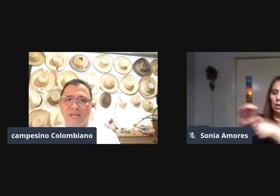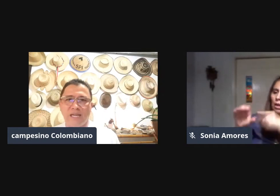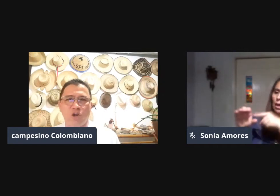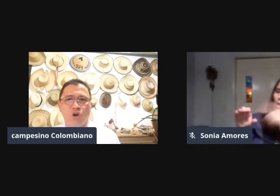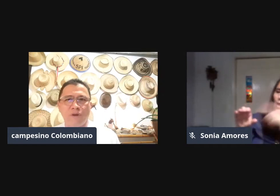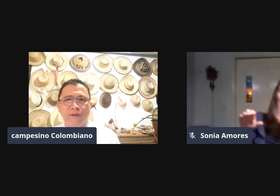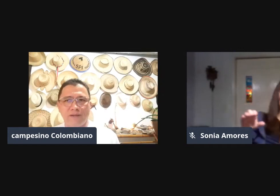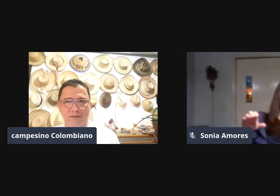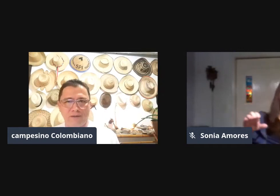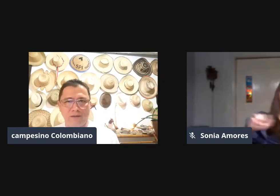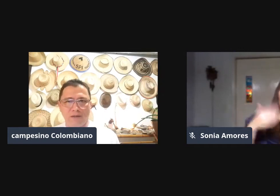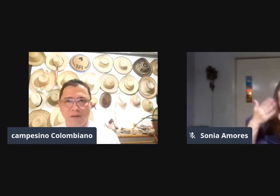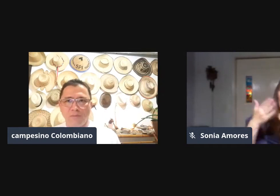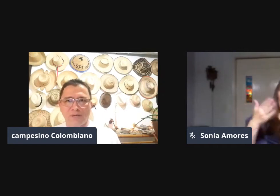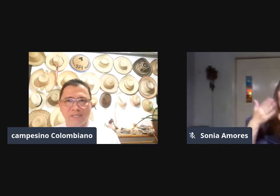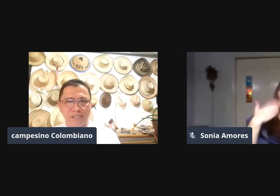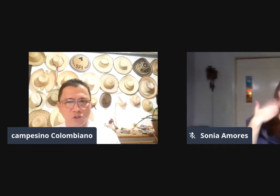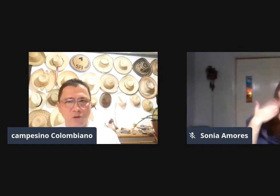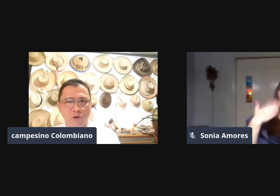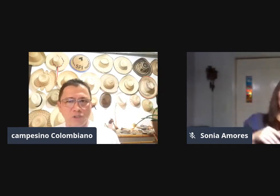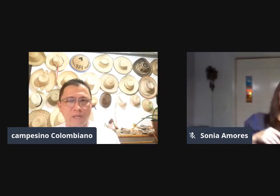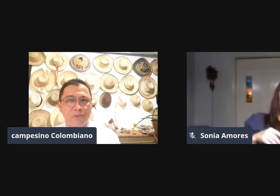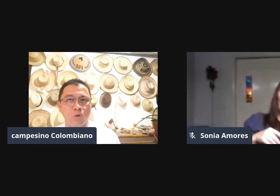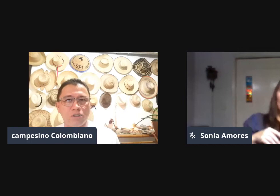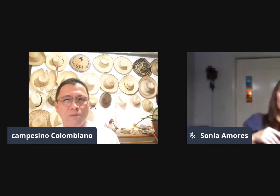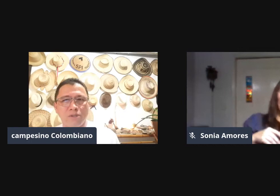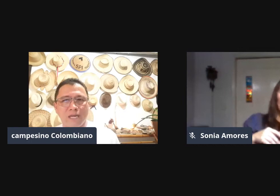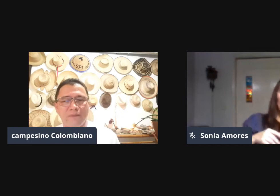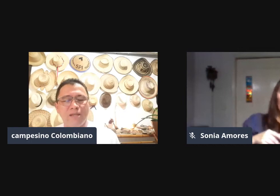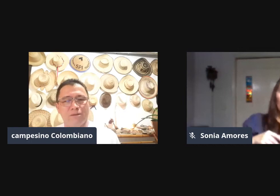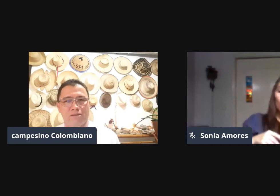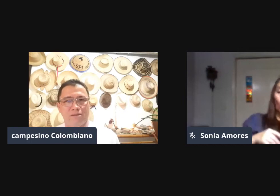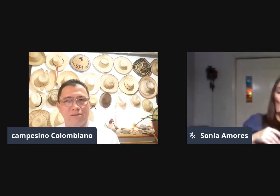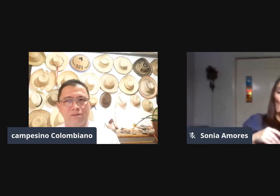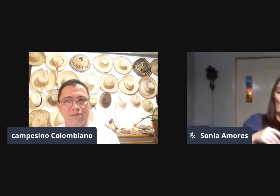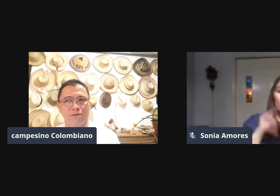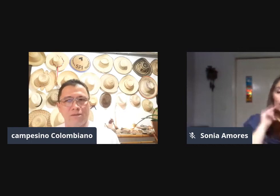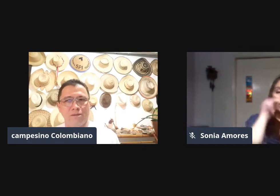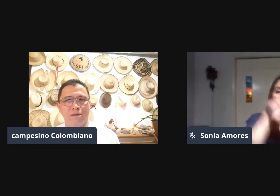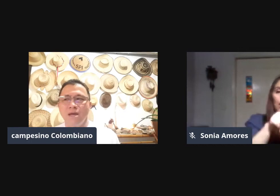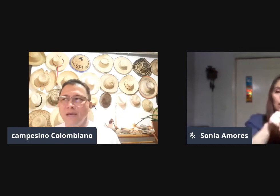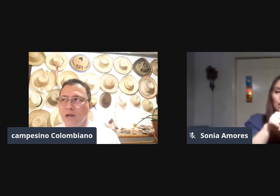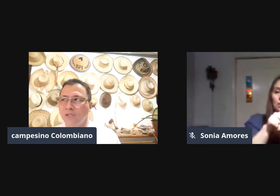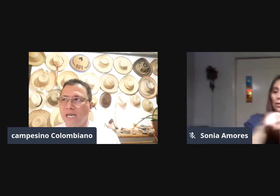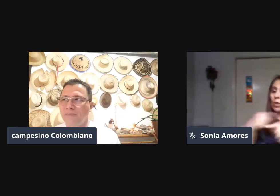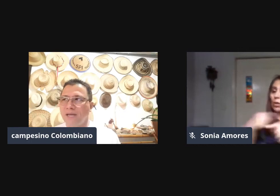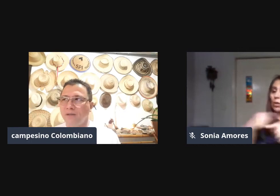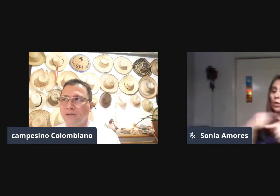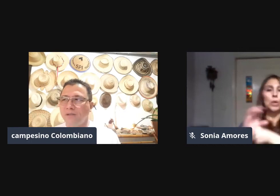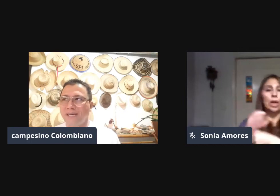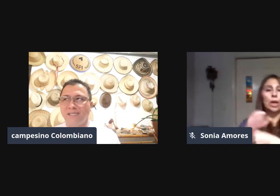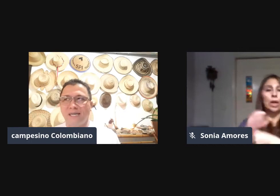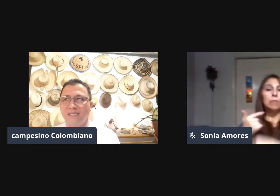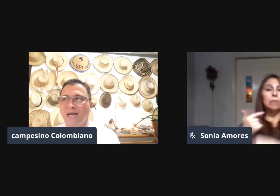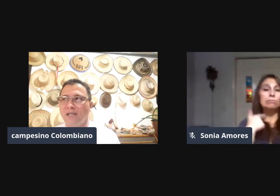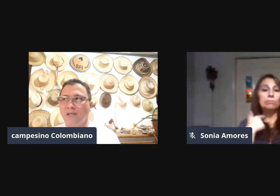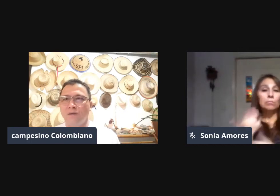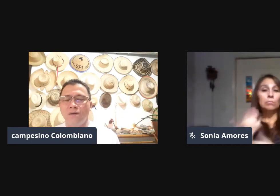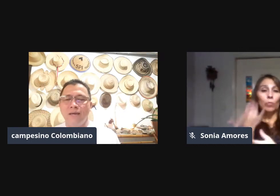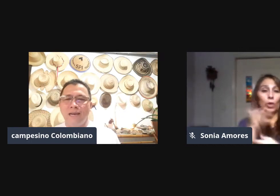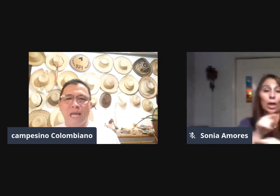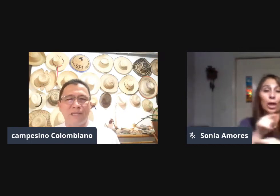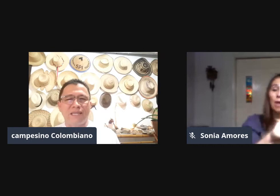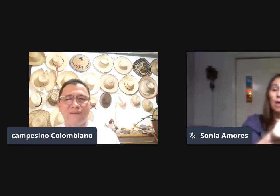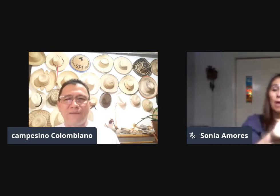el indígena, no viven, porque es que somos los que producimos alimentos. Y los alimentos que están